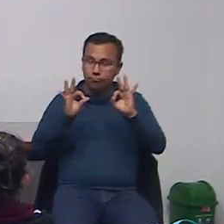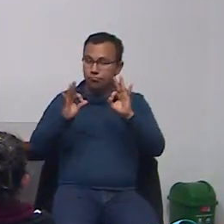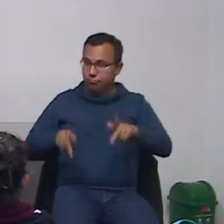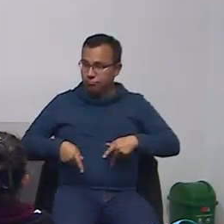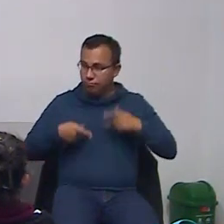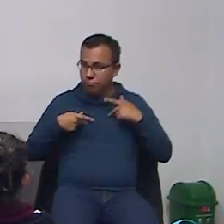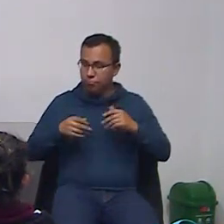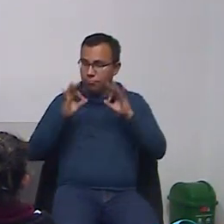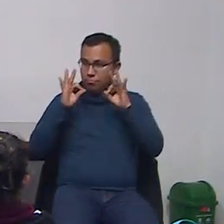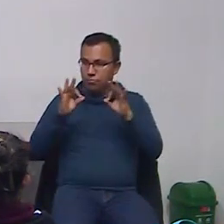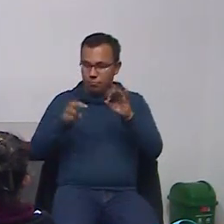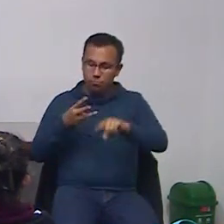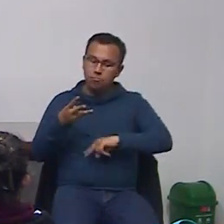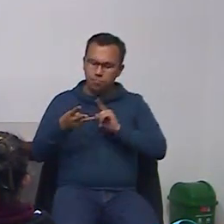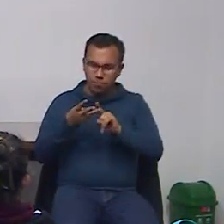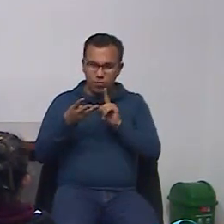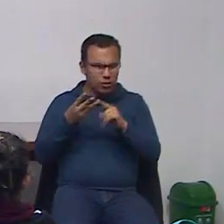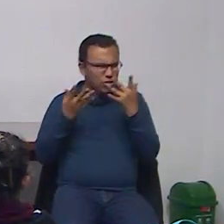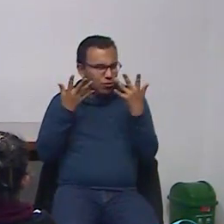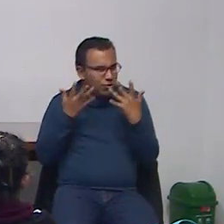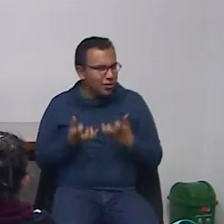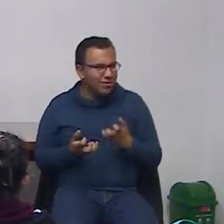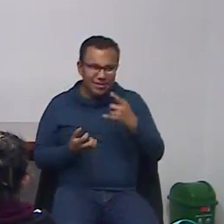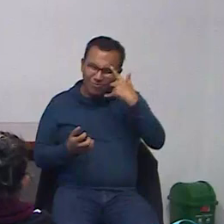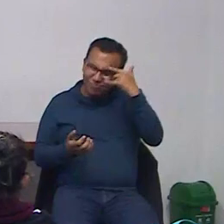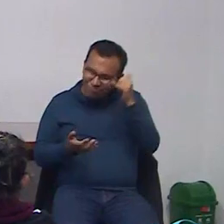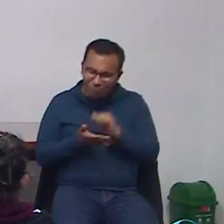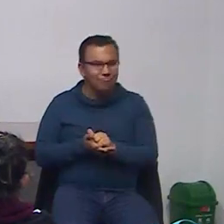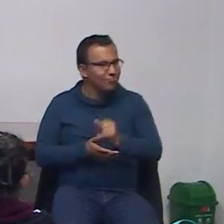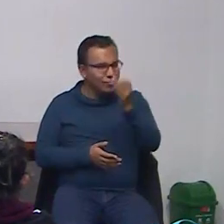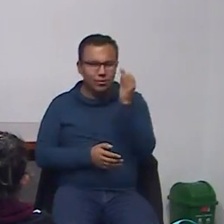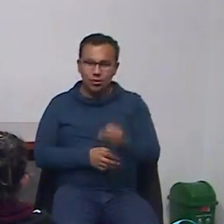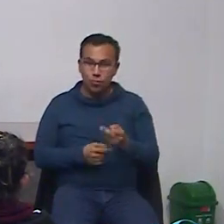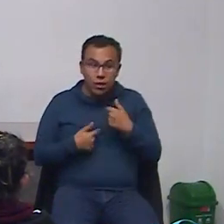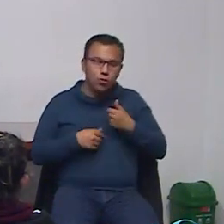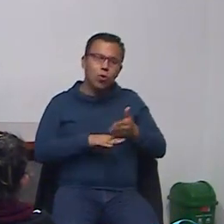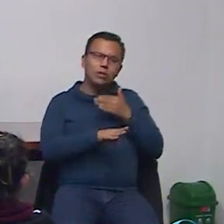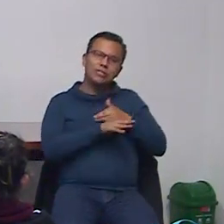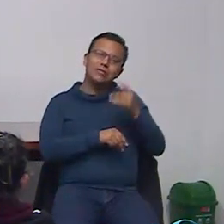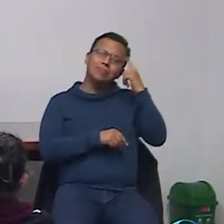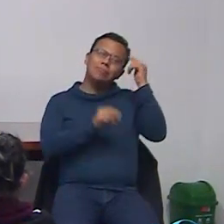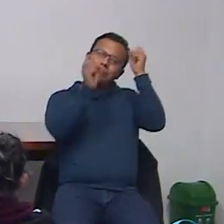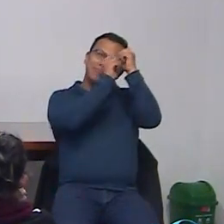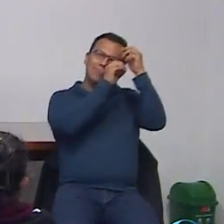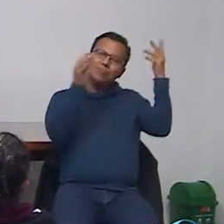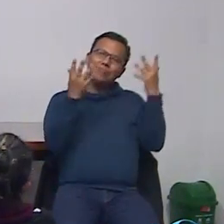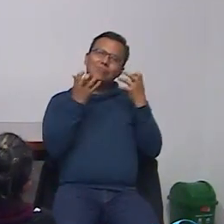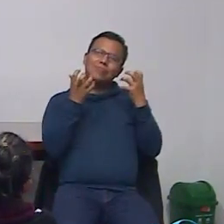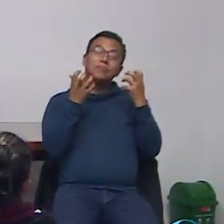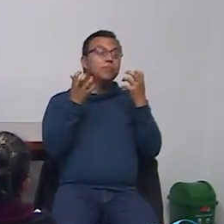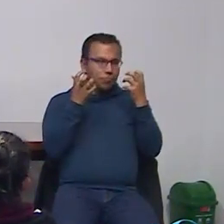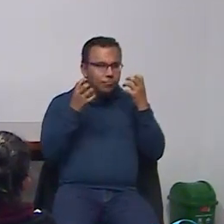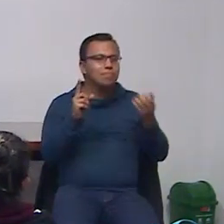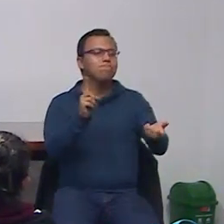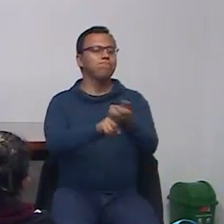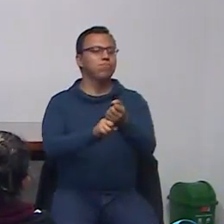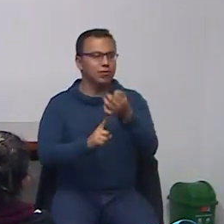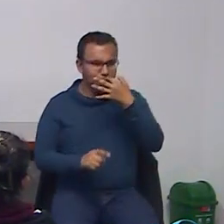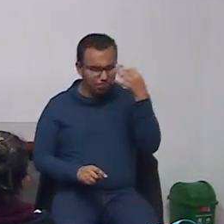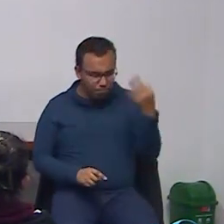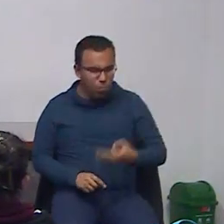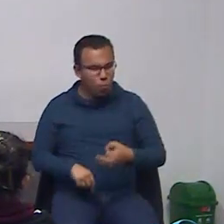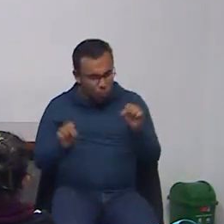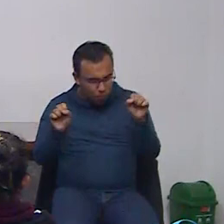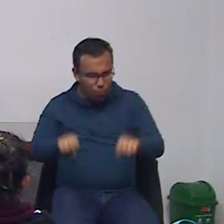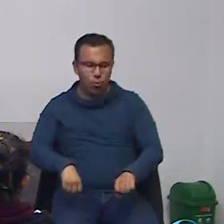cosas creemos en los sueños yo siempre parto de eso Porque este Esto fue un sueño y se dio se hizo realidad entonces creo en los sueños creo que sí se